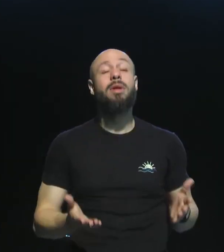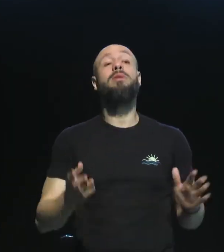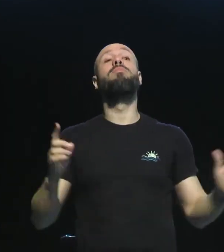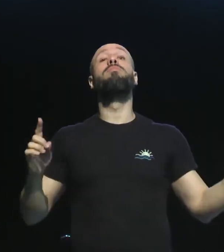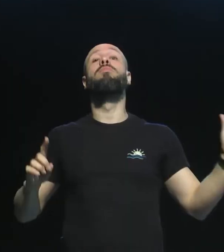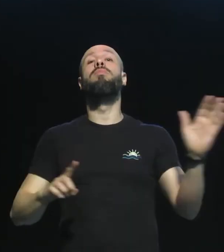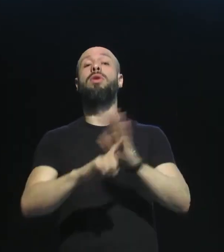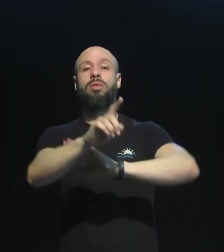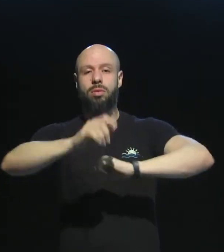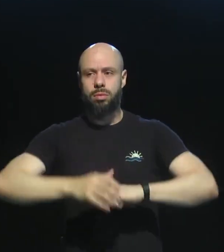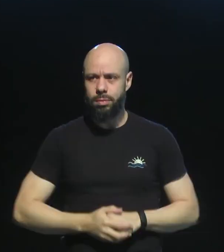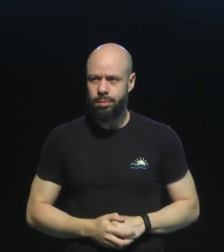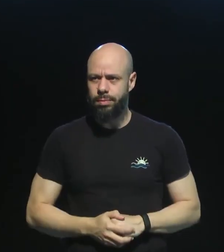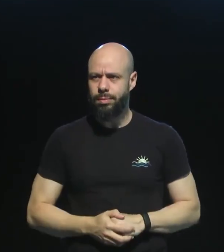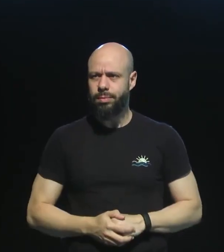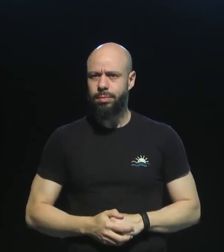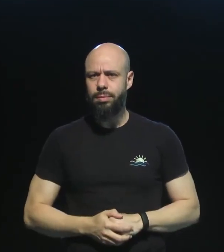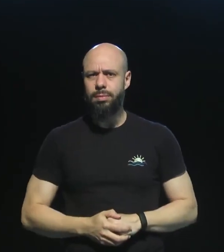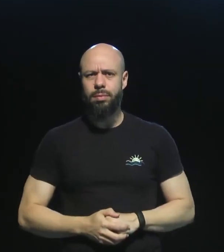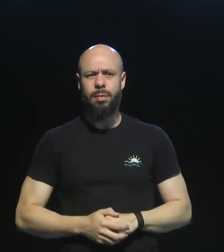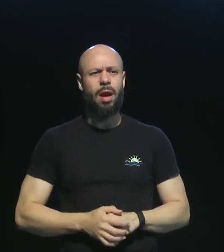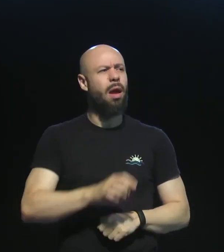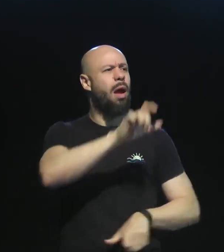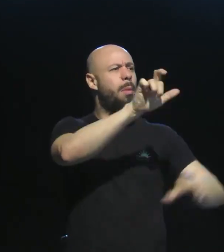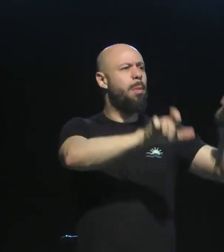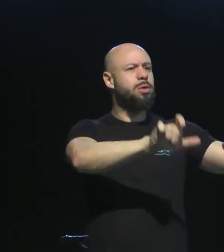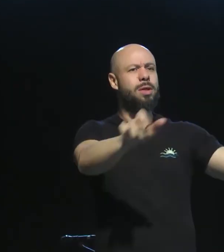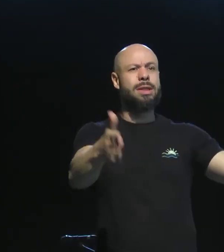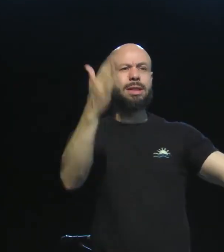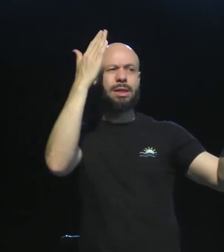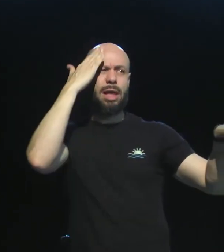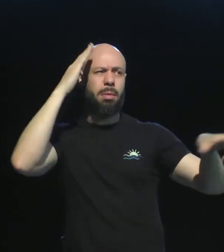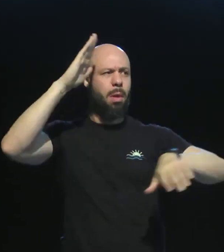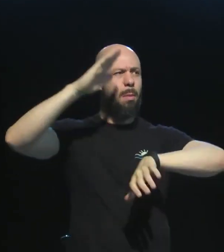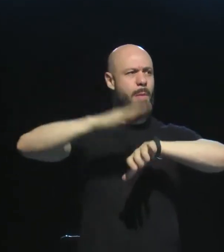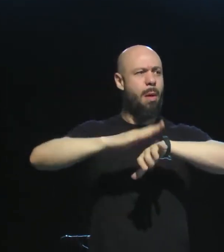fato sabe o quanto ele é mau?